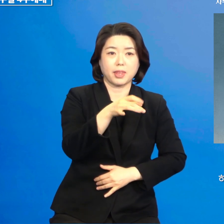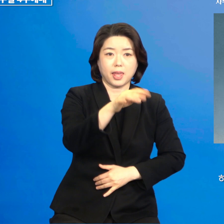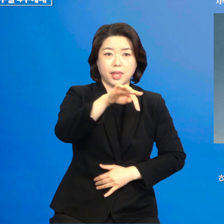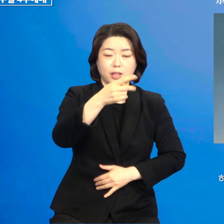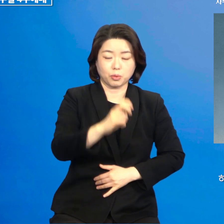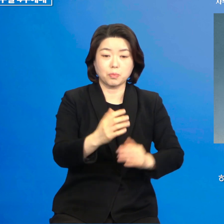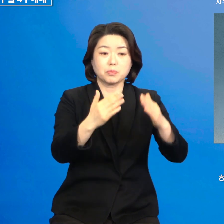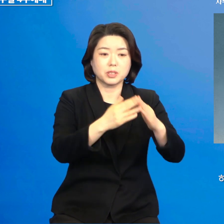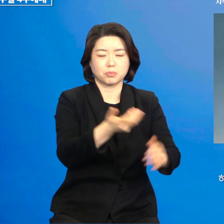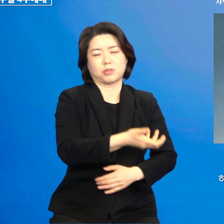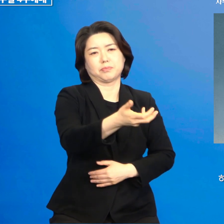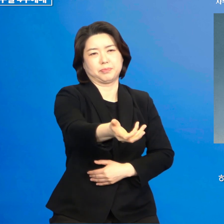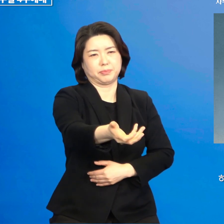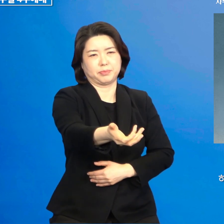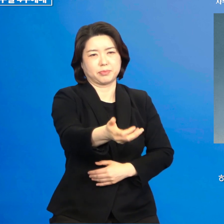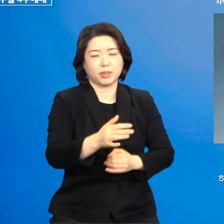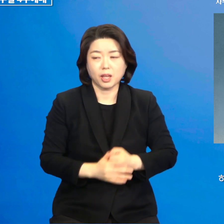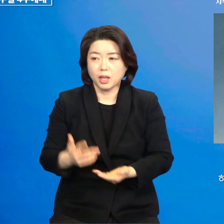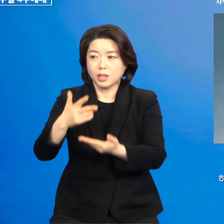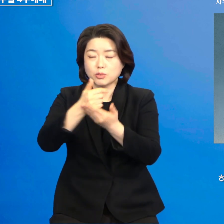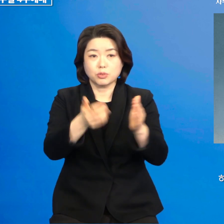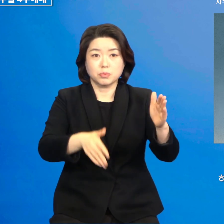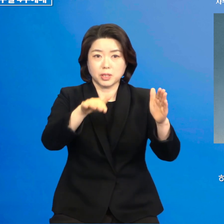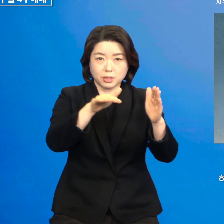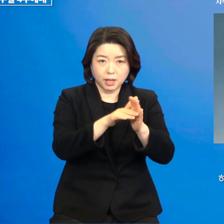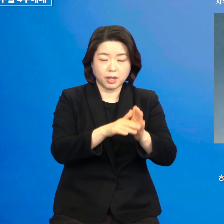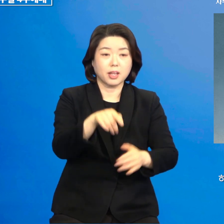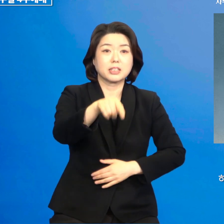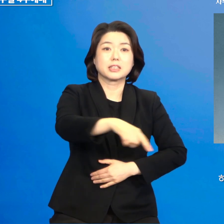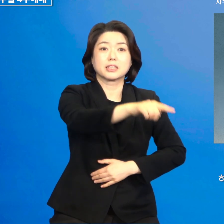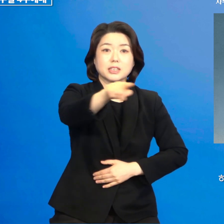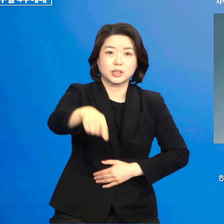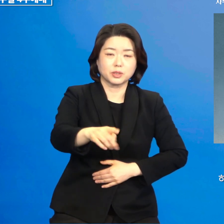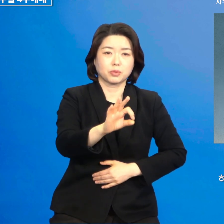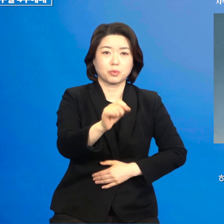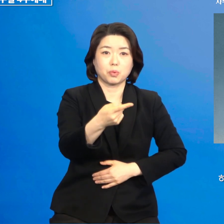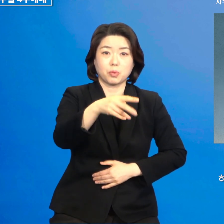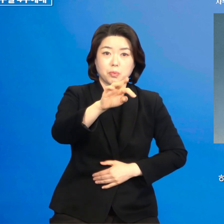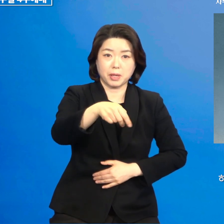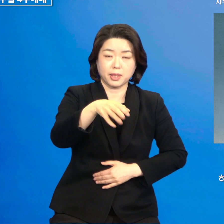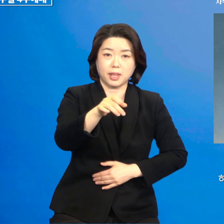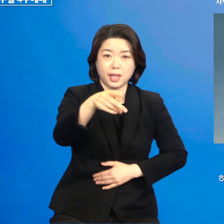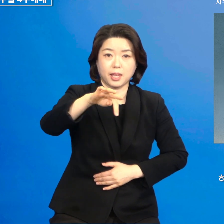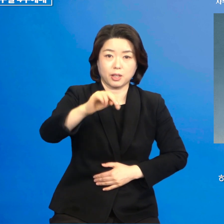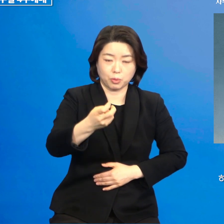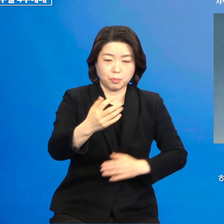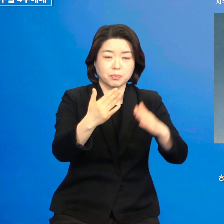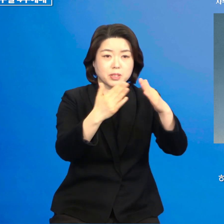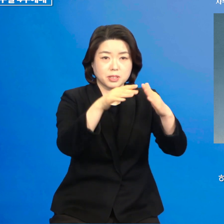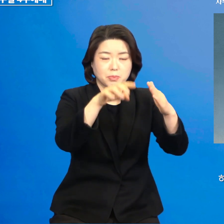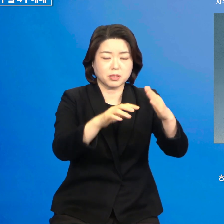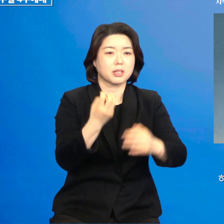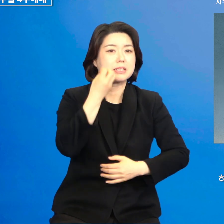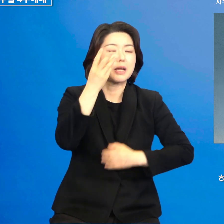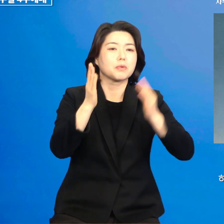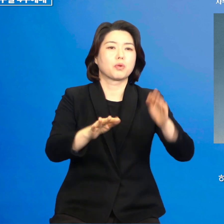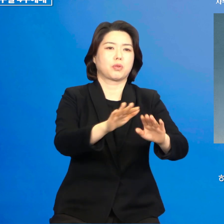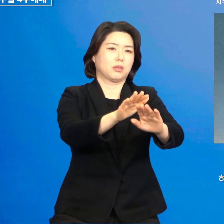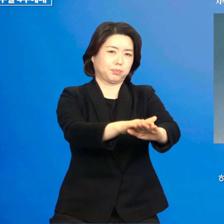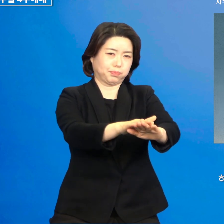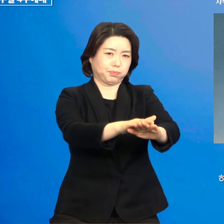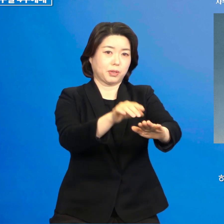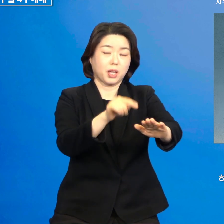하였다. 그래서 주님의 궤가 가드 사람 오베데돔의 집에서 3달 동안 머물렀는데